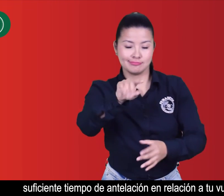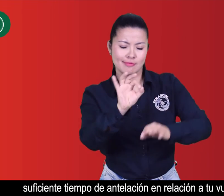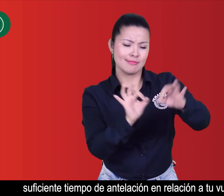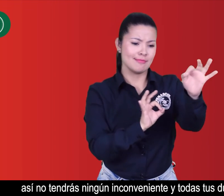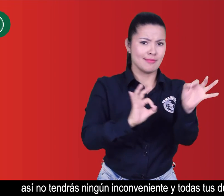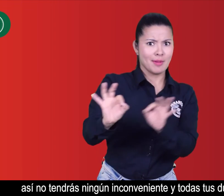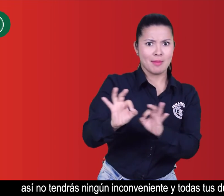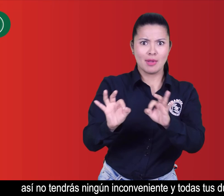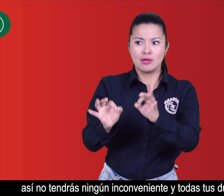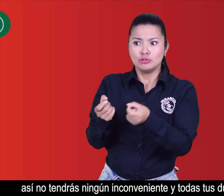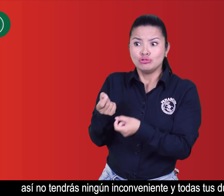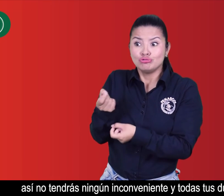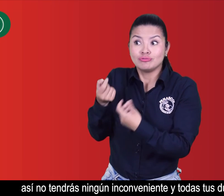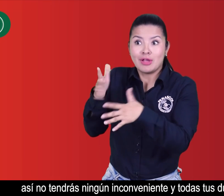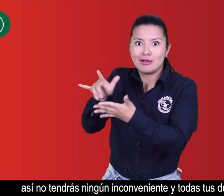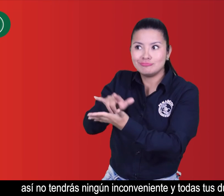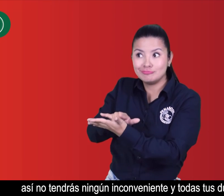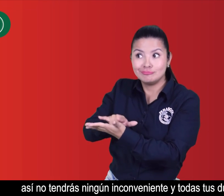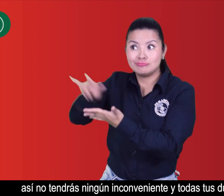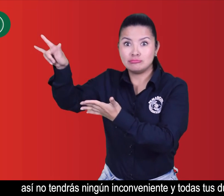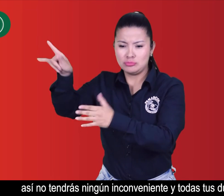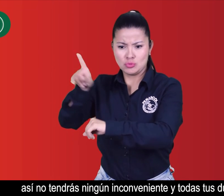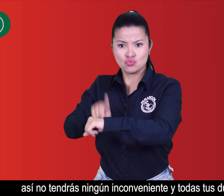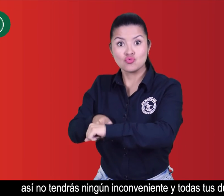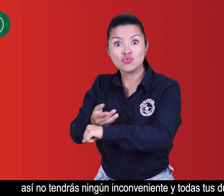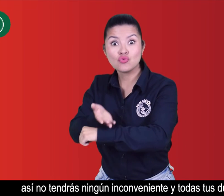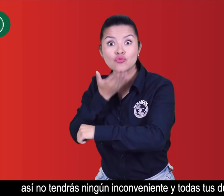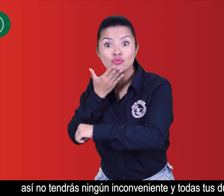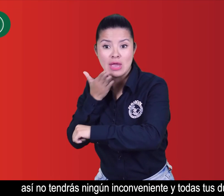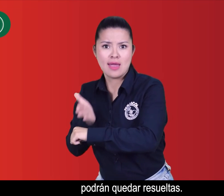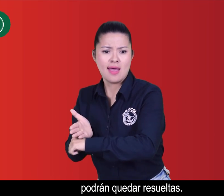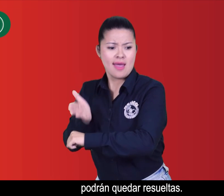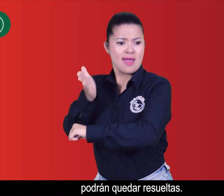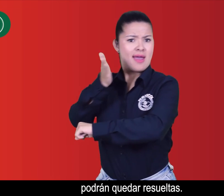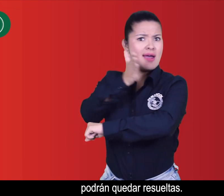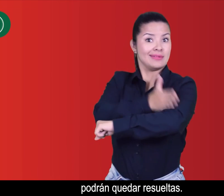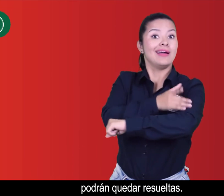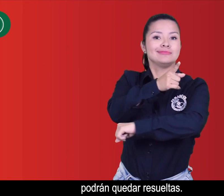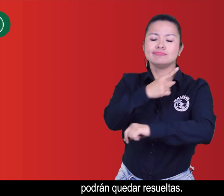Así no tendrás ningún inconveniente y todas tus dudas podrán quedar resueltas.